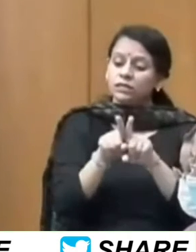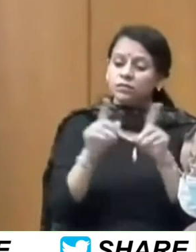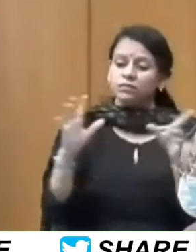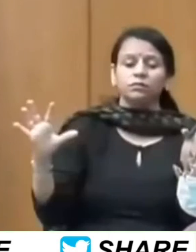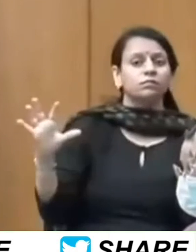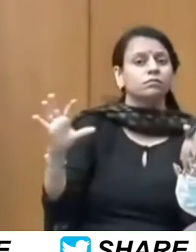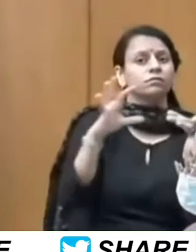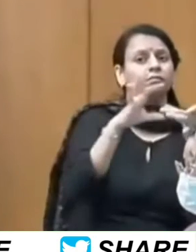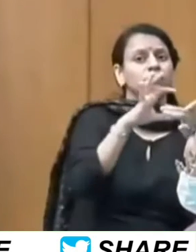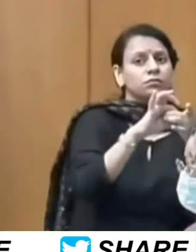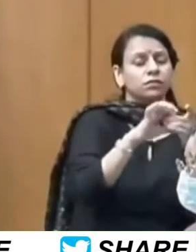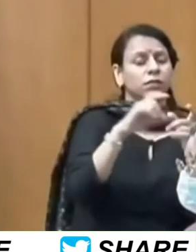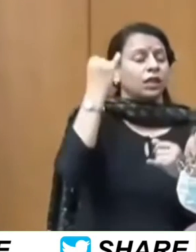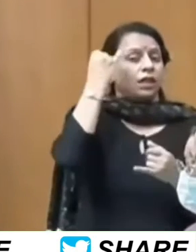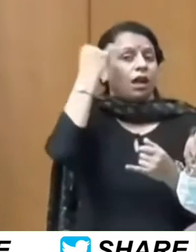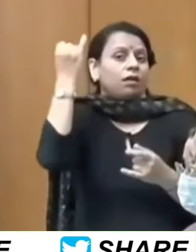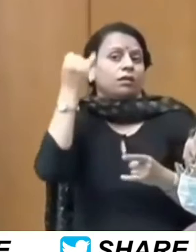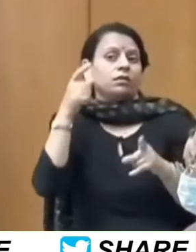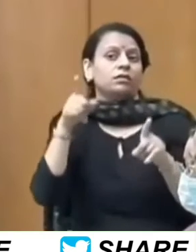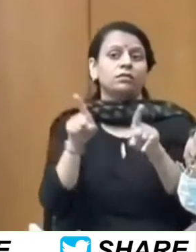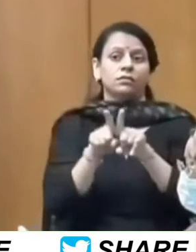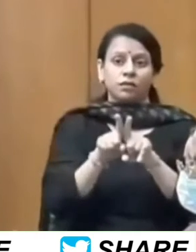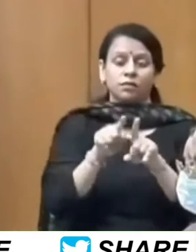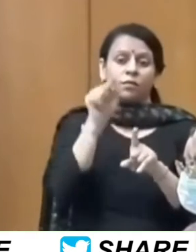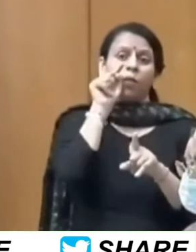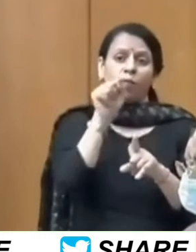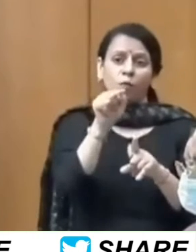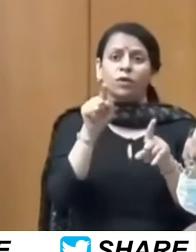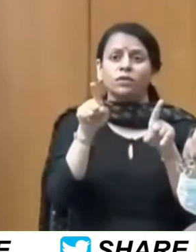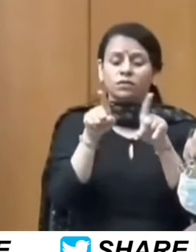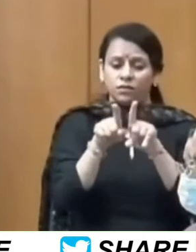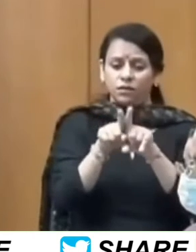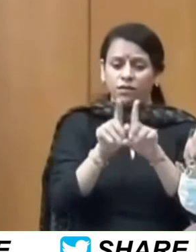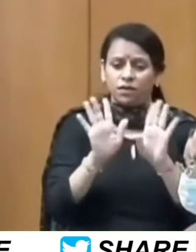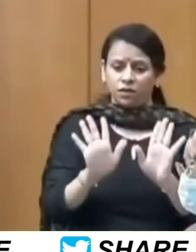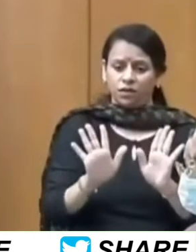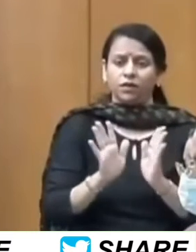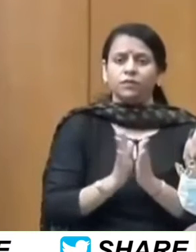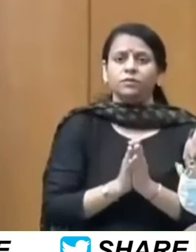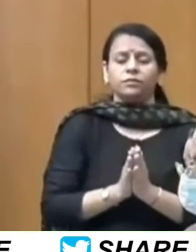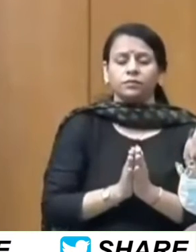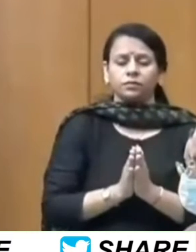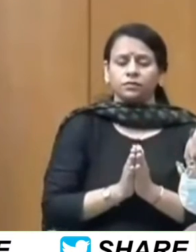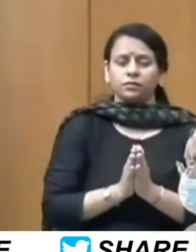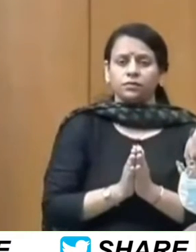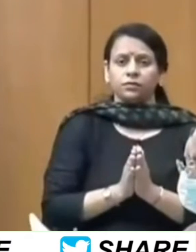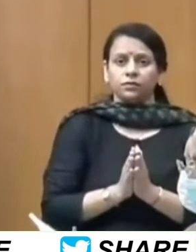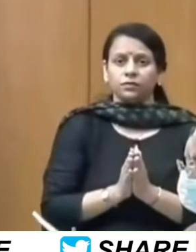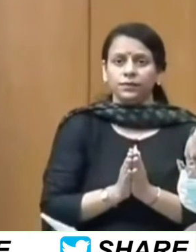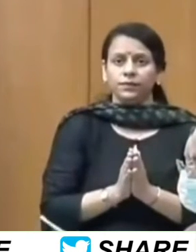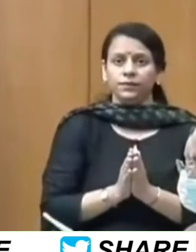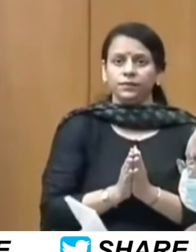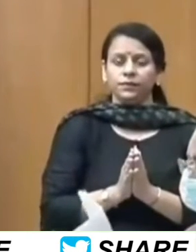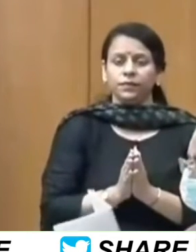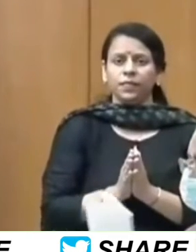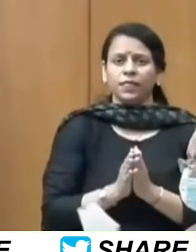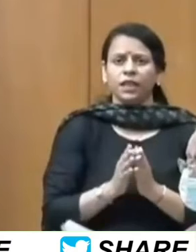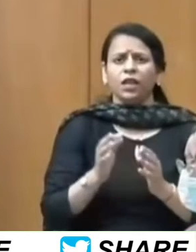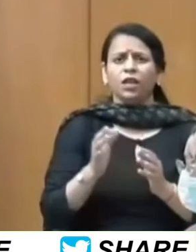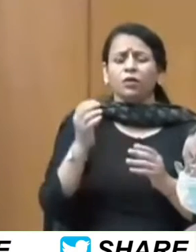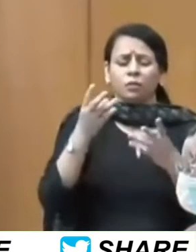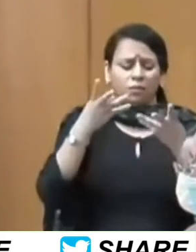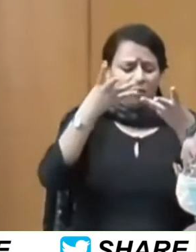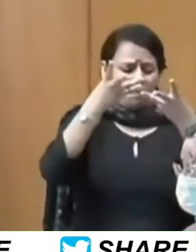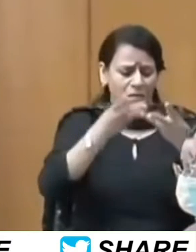जोखा है, उसी का एक विचार बिंदु है, उसी का एक फिलोसॉफिकल डॉक्यूमेंट है। ये कोई